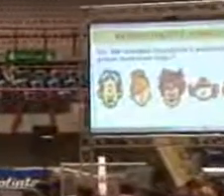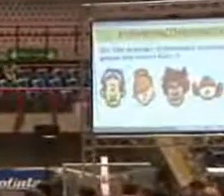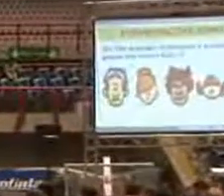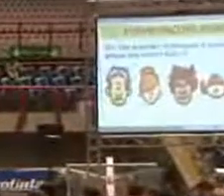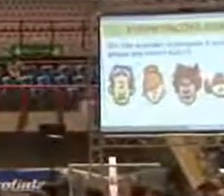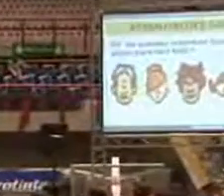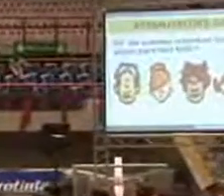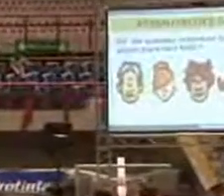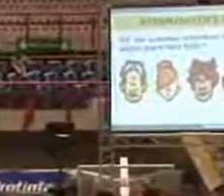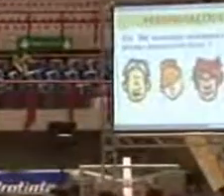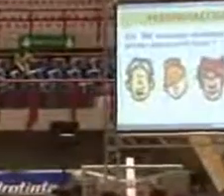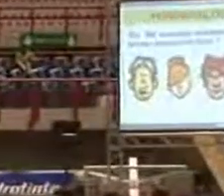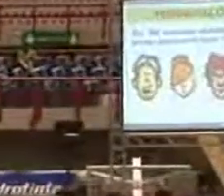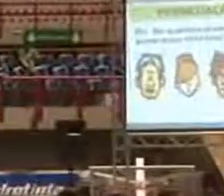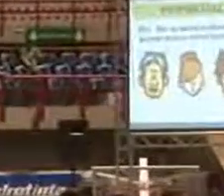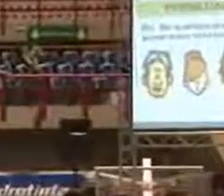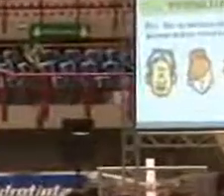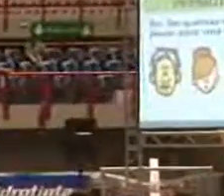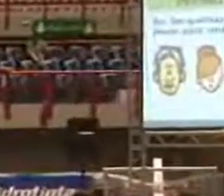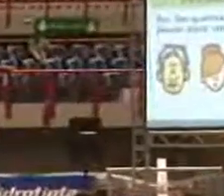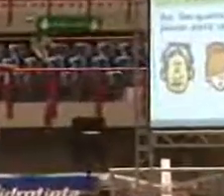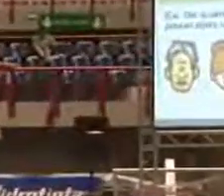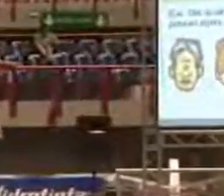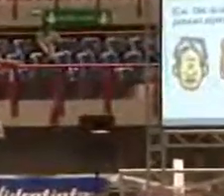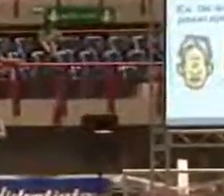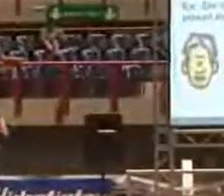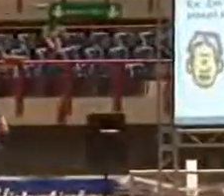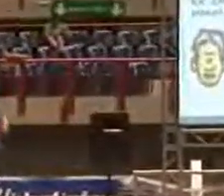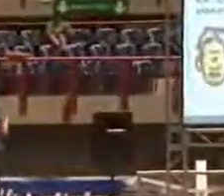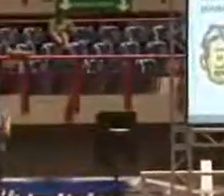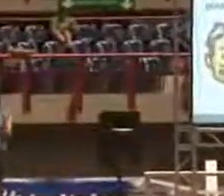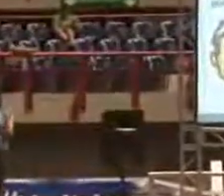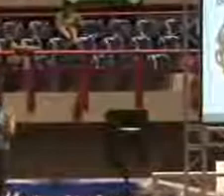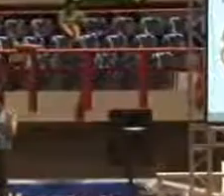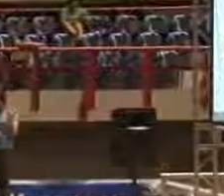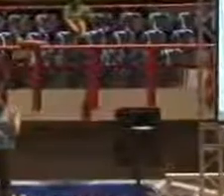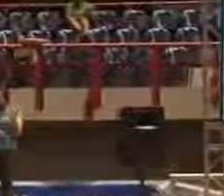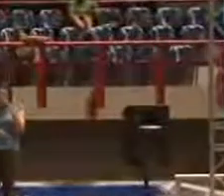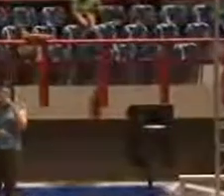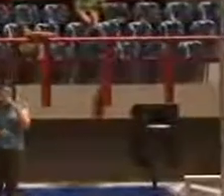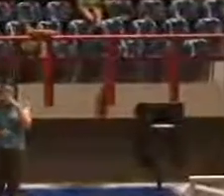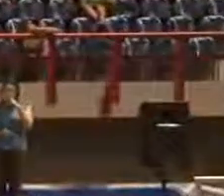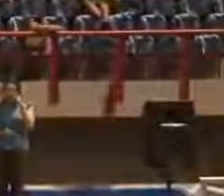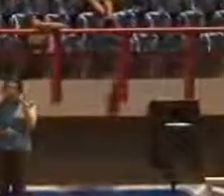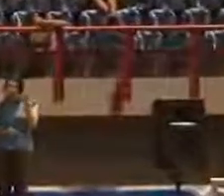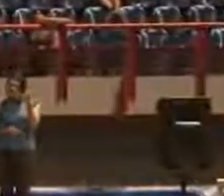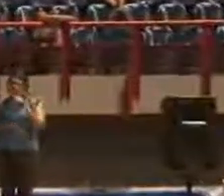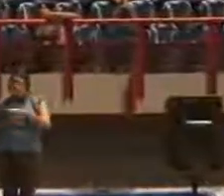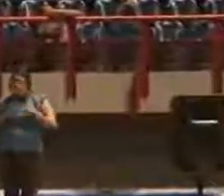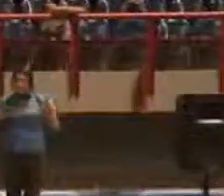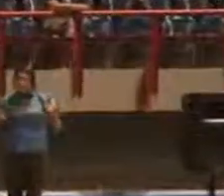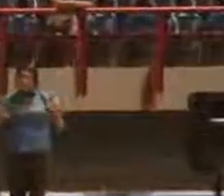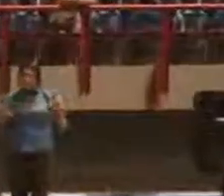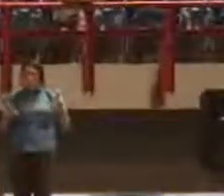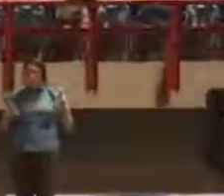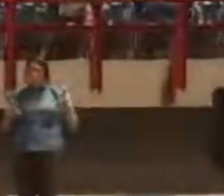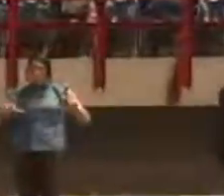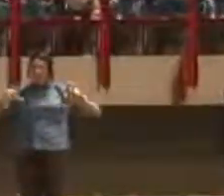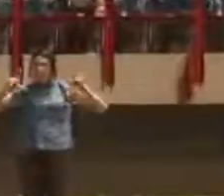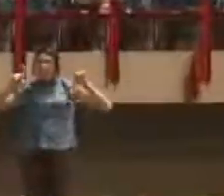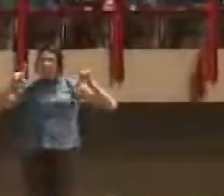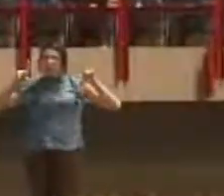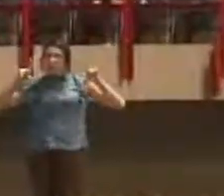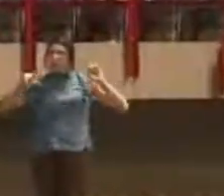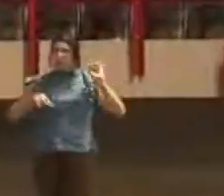colocar essas 5 pessoas. A pergunta é, só existe essa maneira de colocar as pessoas para aparecer numa foto?